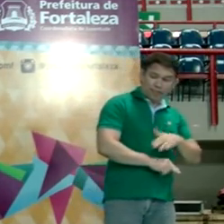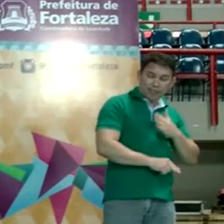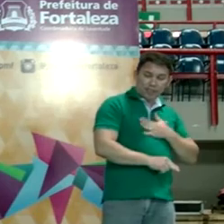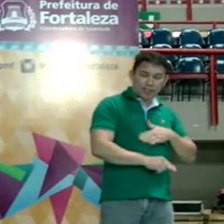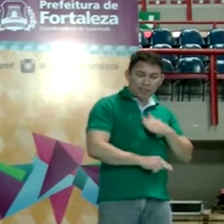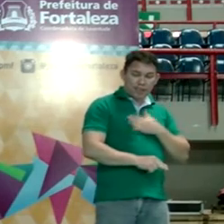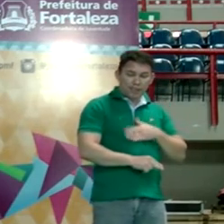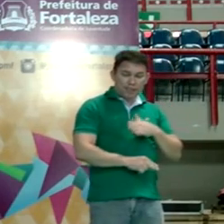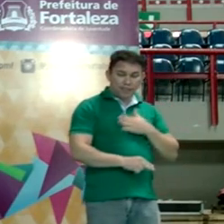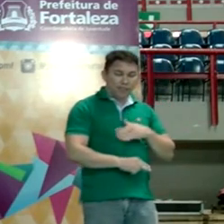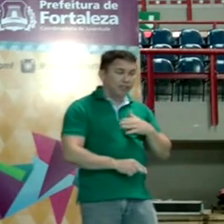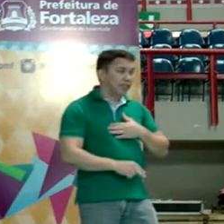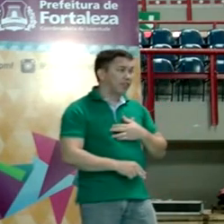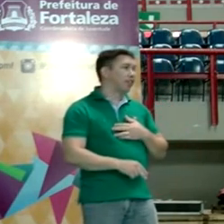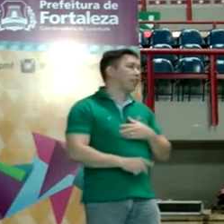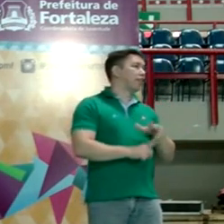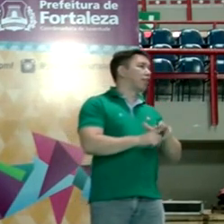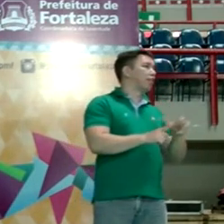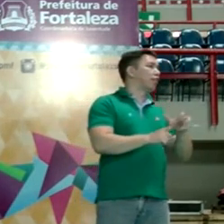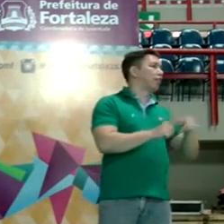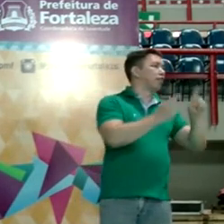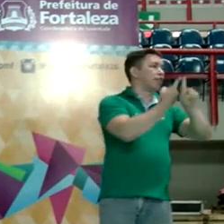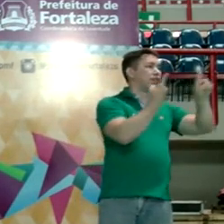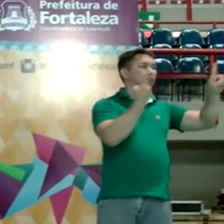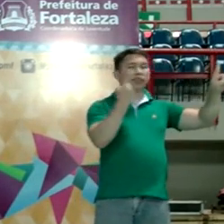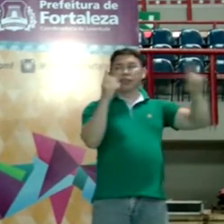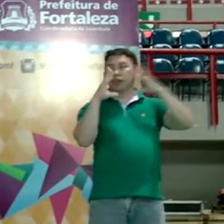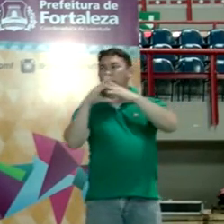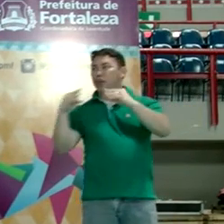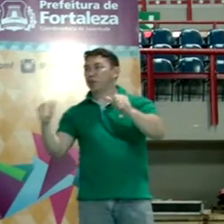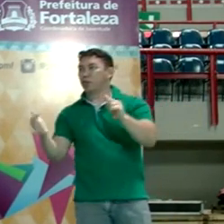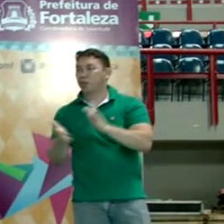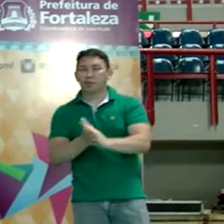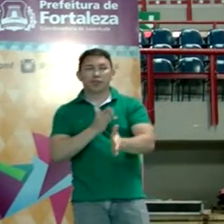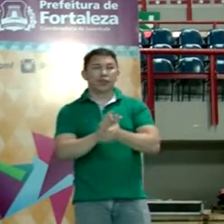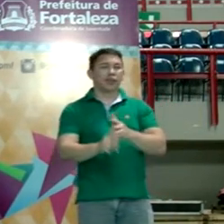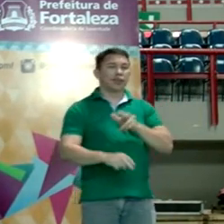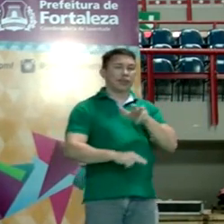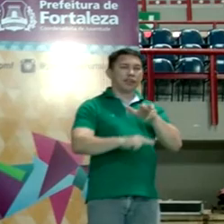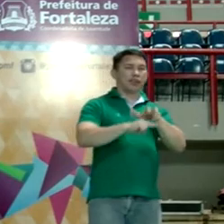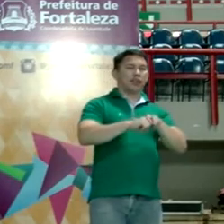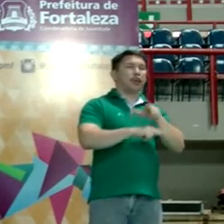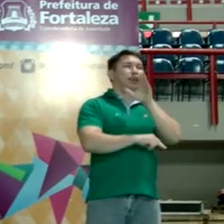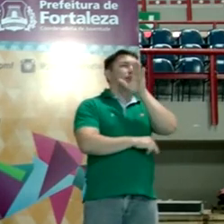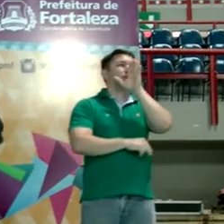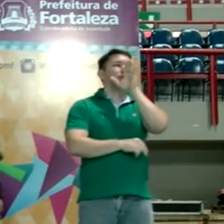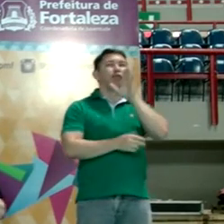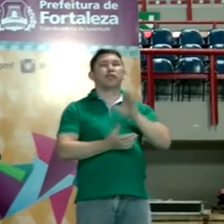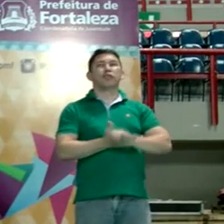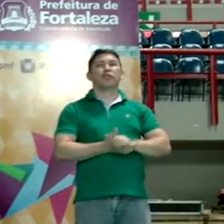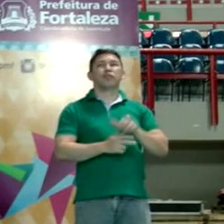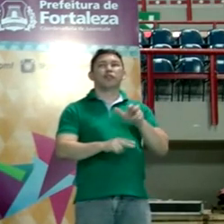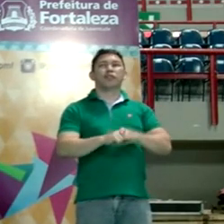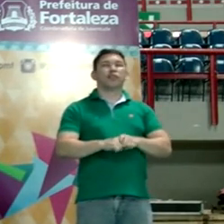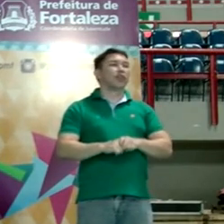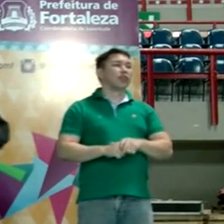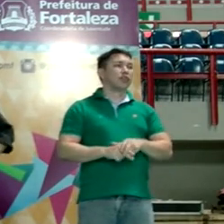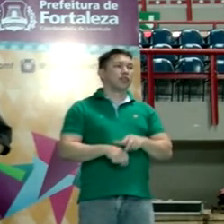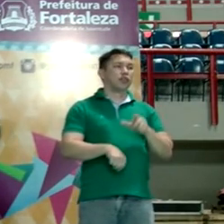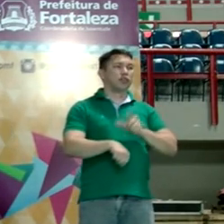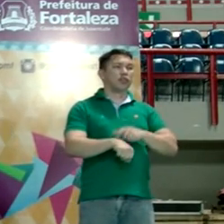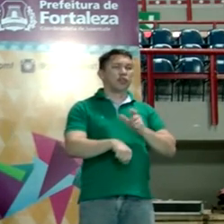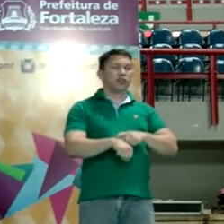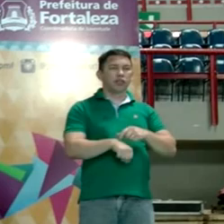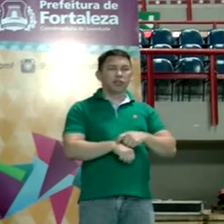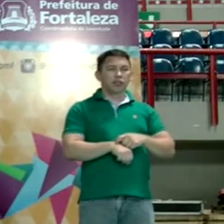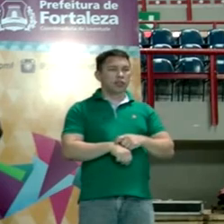do cara. Aí vai pegar um refrigerante, o cara vai para um lado e tu desaparece para o outro. Pois bem, aí tu estava sentada lá, né? Estava lá sentada, de repente fez esse